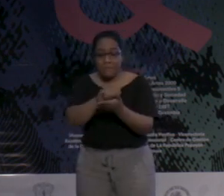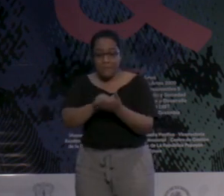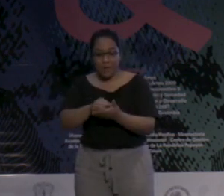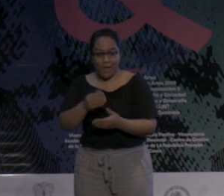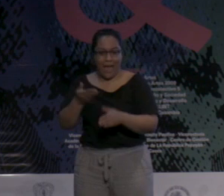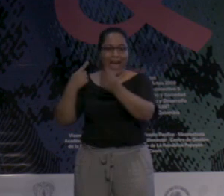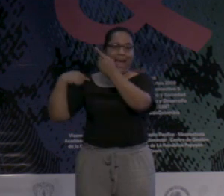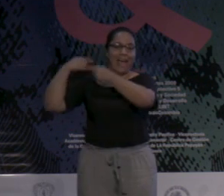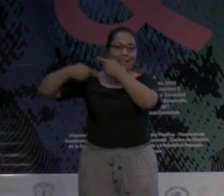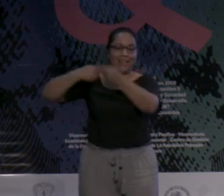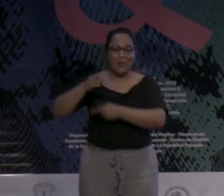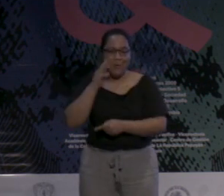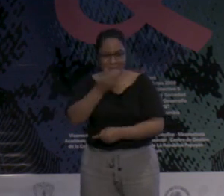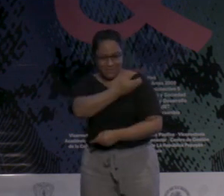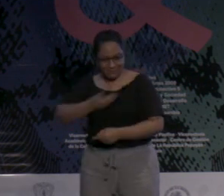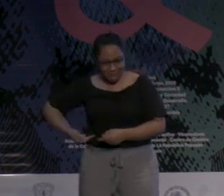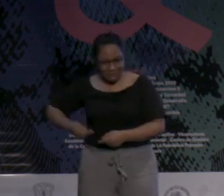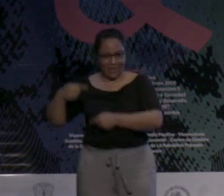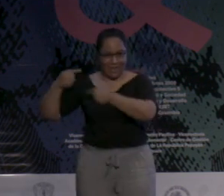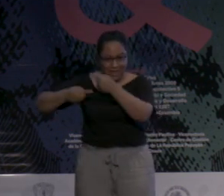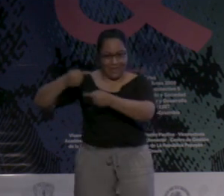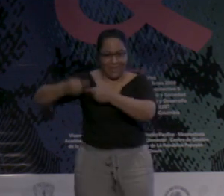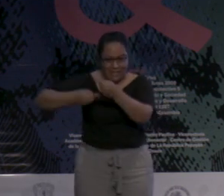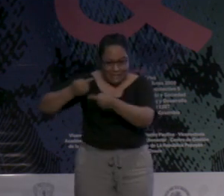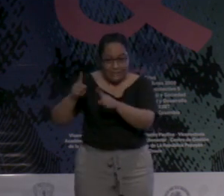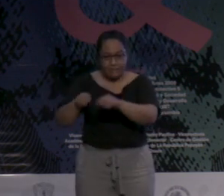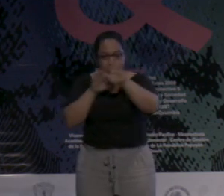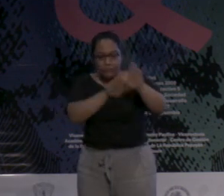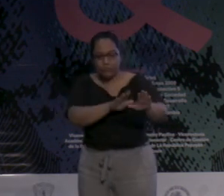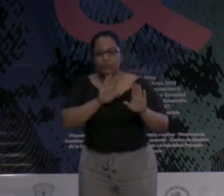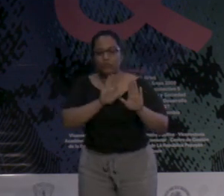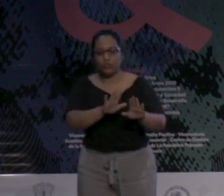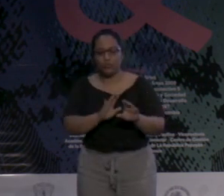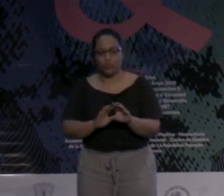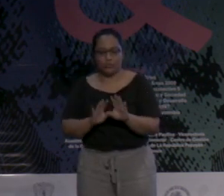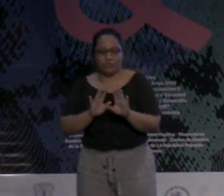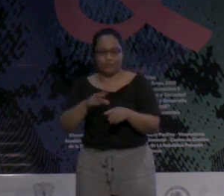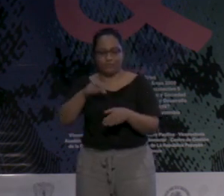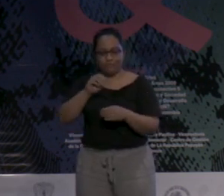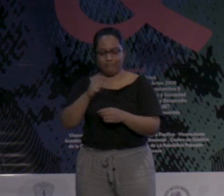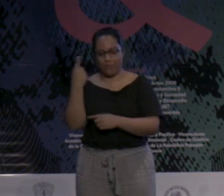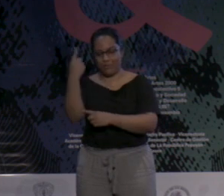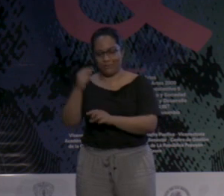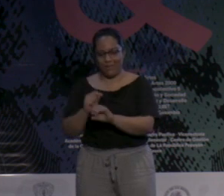de la familia Turbay y representante de la extrema derecha bogotana.